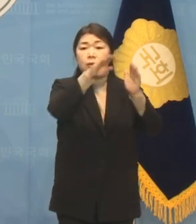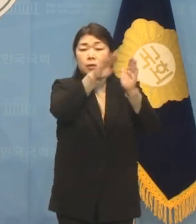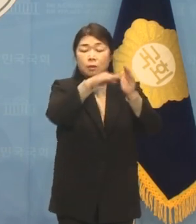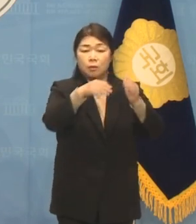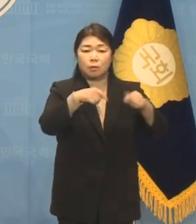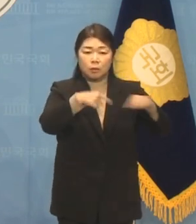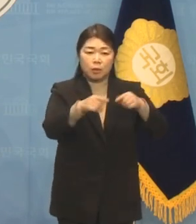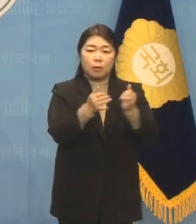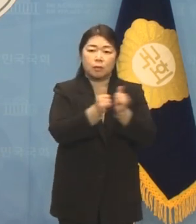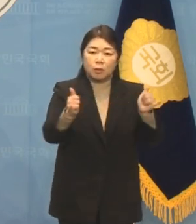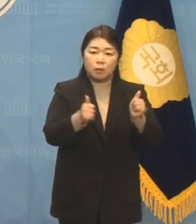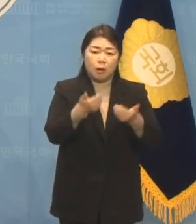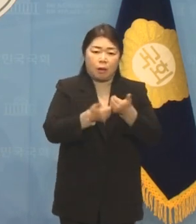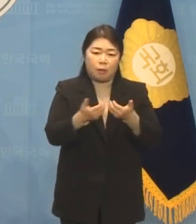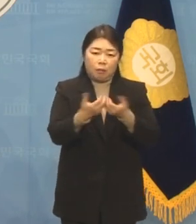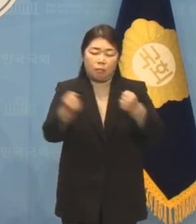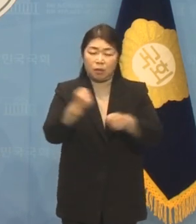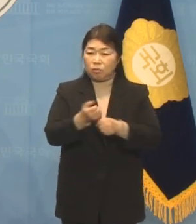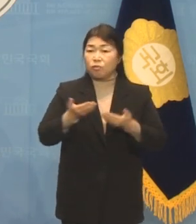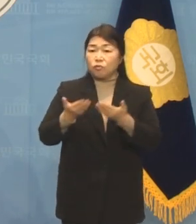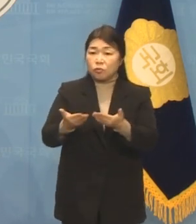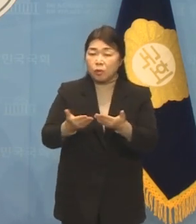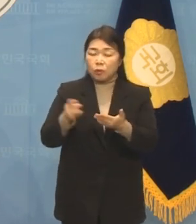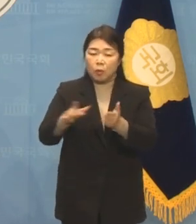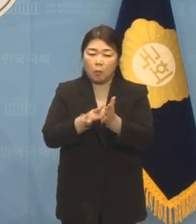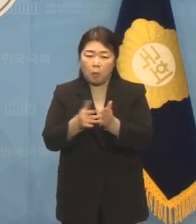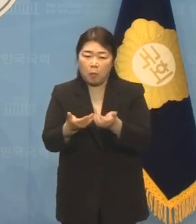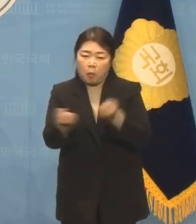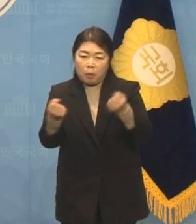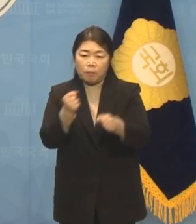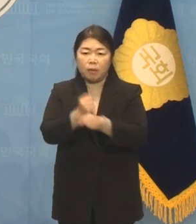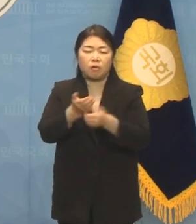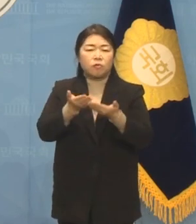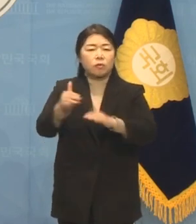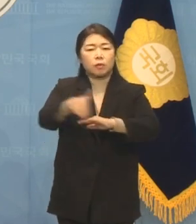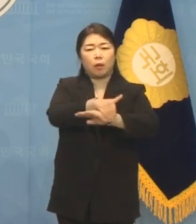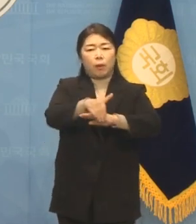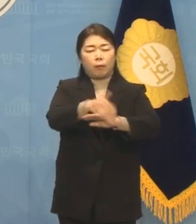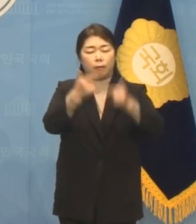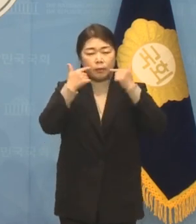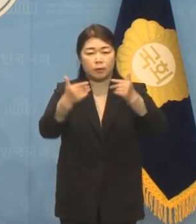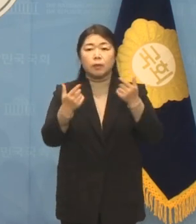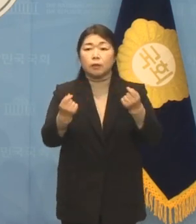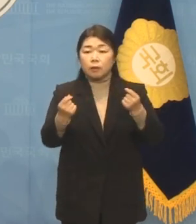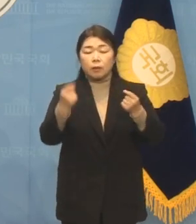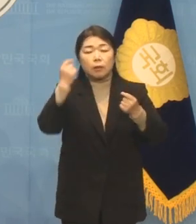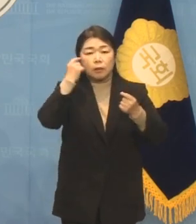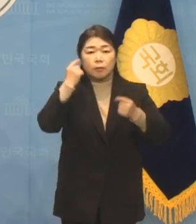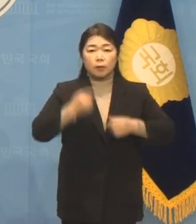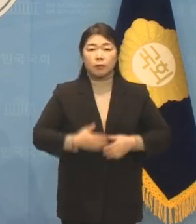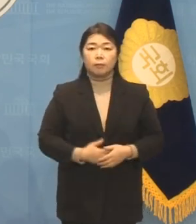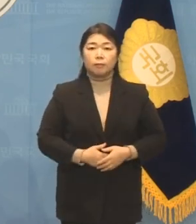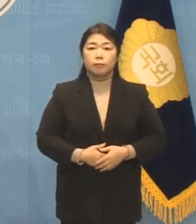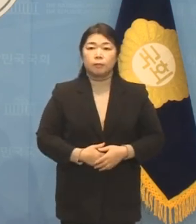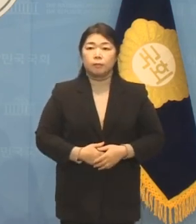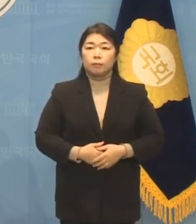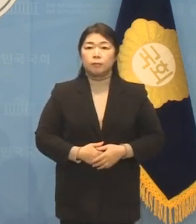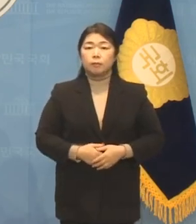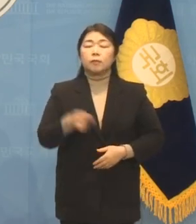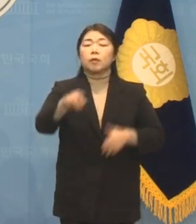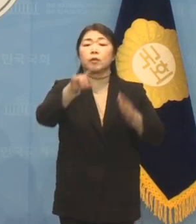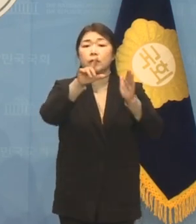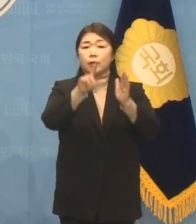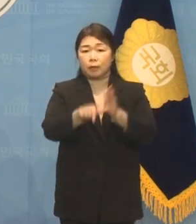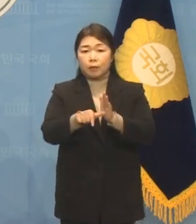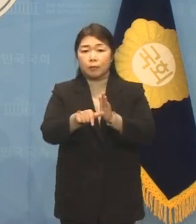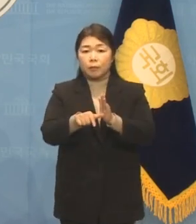조장하고 계파 갈등만 부각하고자 하는 사람들의 의도가 반영된 것이라고 생각합니다. 이럴